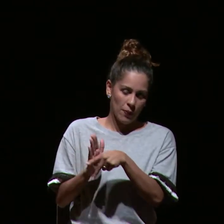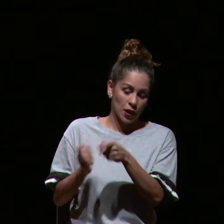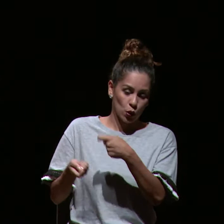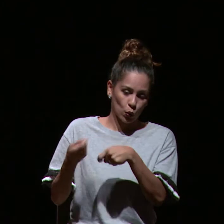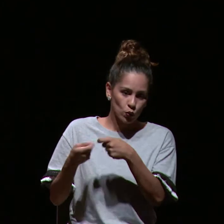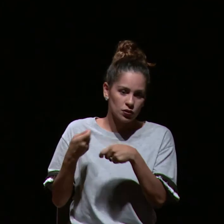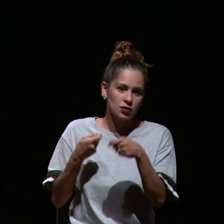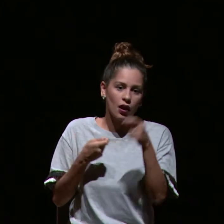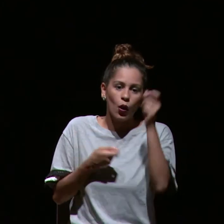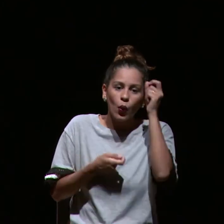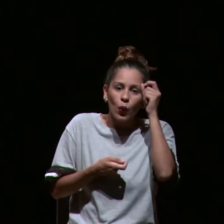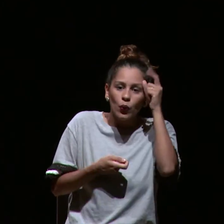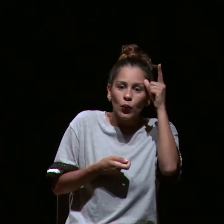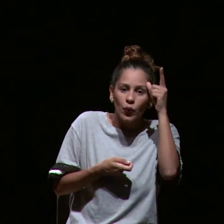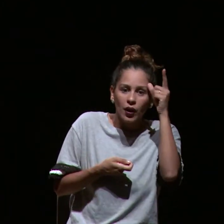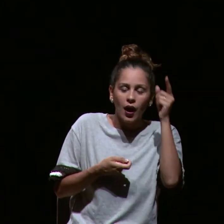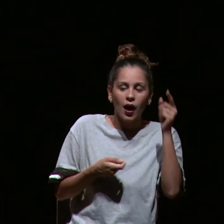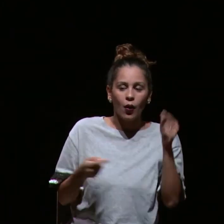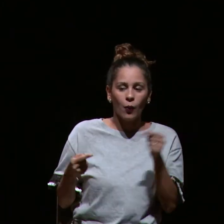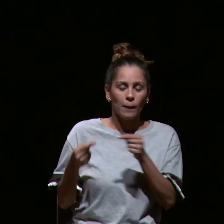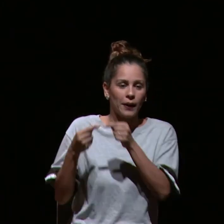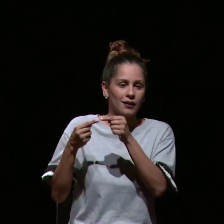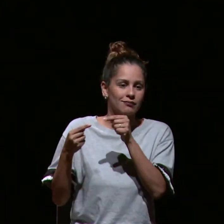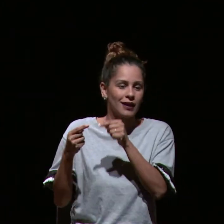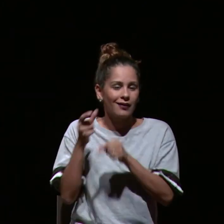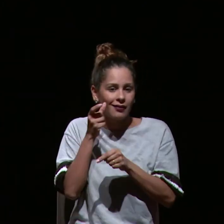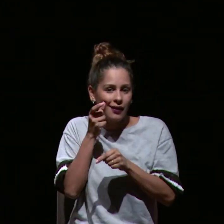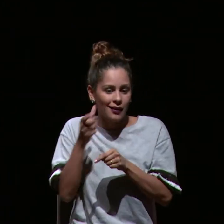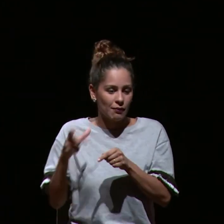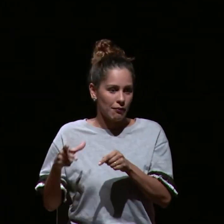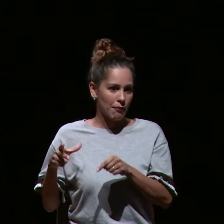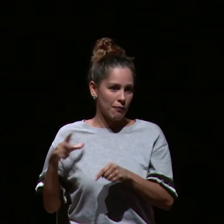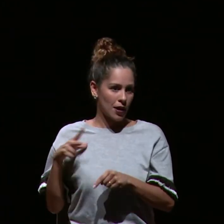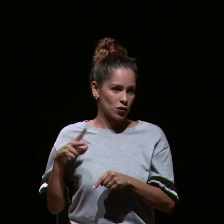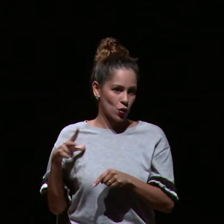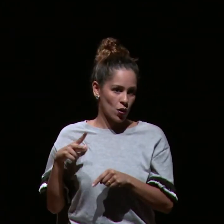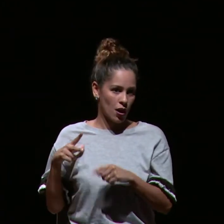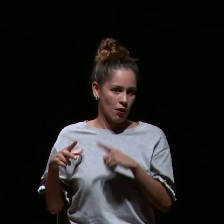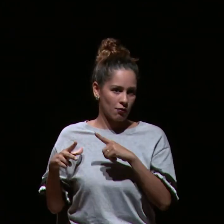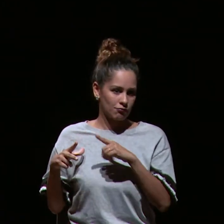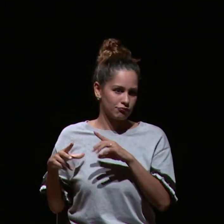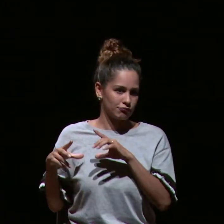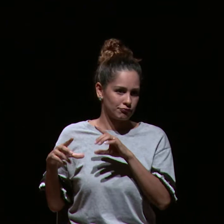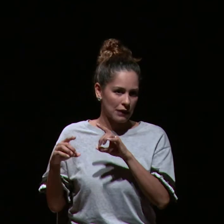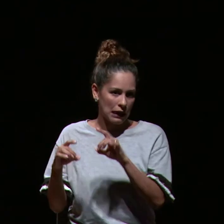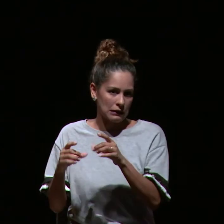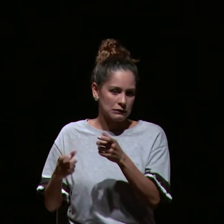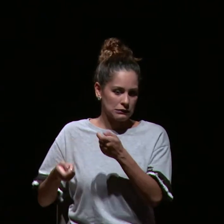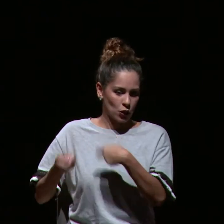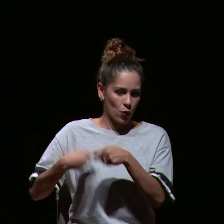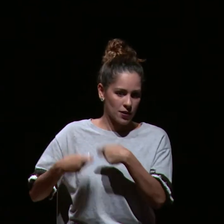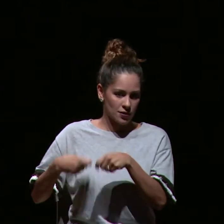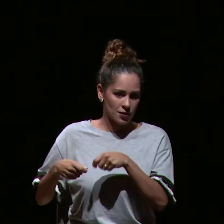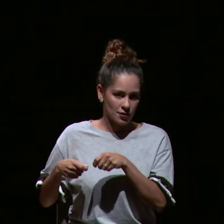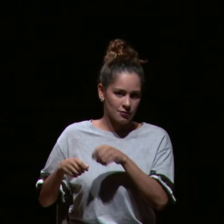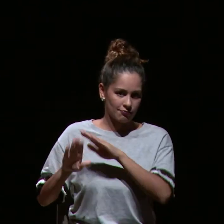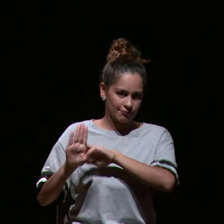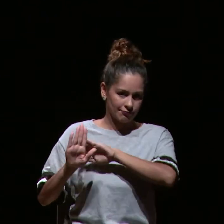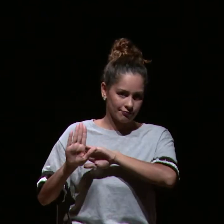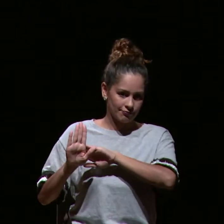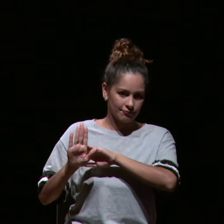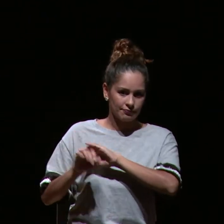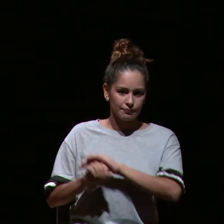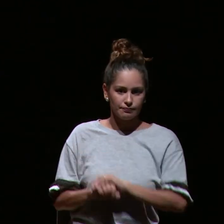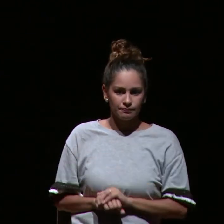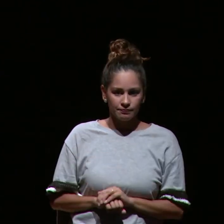ligada a interesses econômicos particulares que aperfeiçoaram técnicas de fabricação, difusão e comercialização, fecha aspas. Se, por um lado,